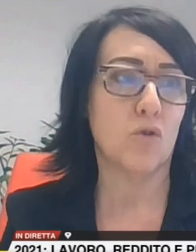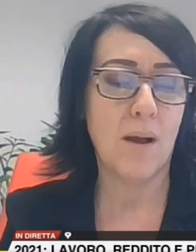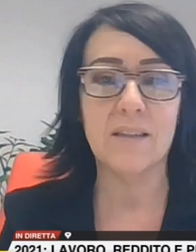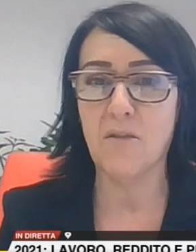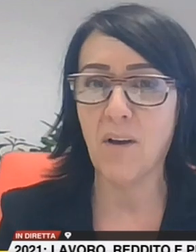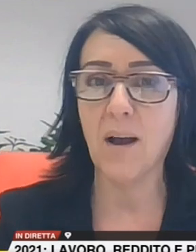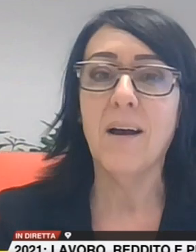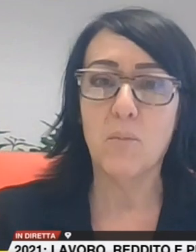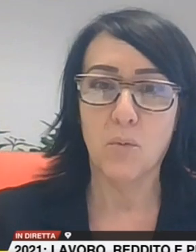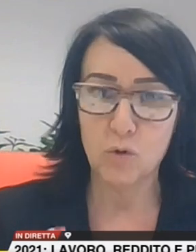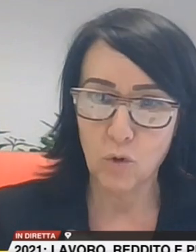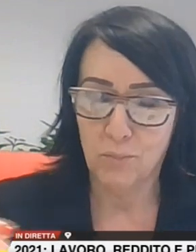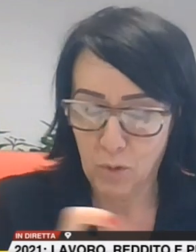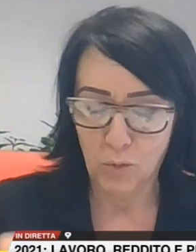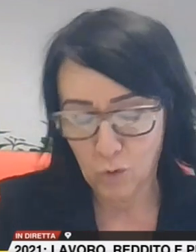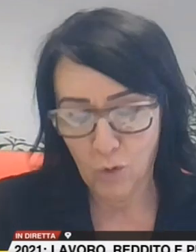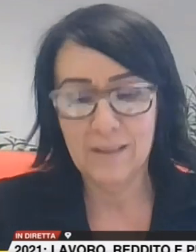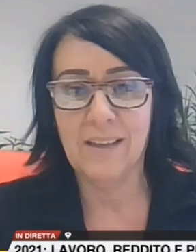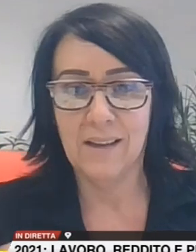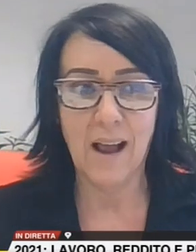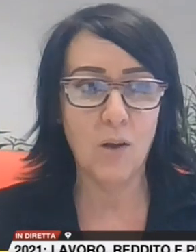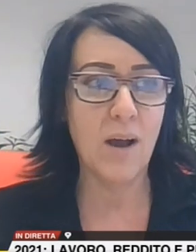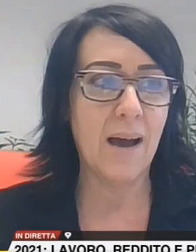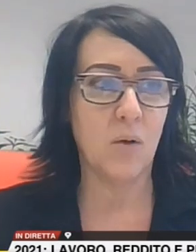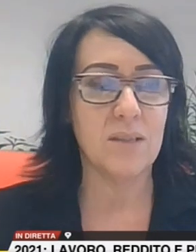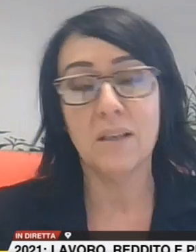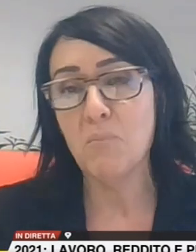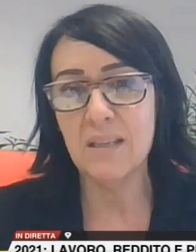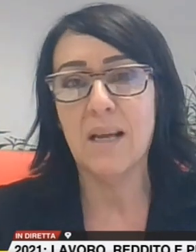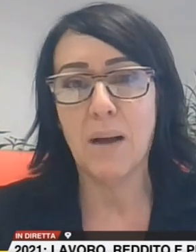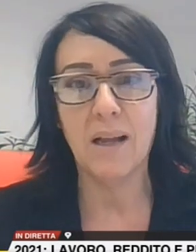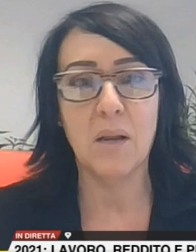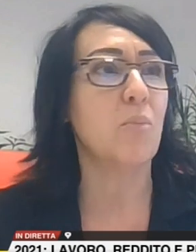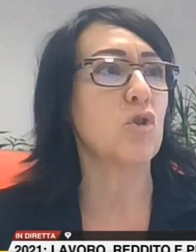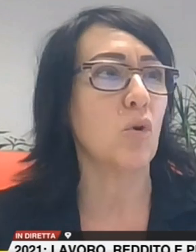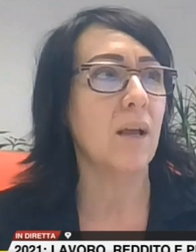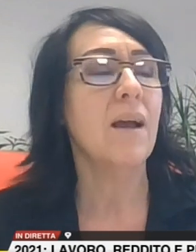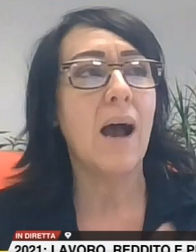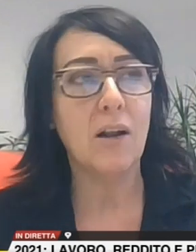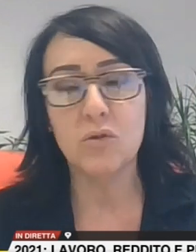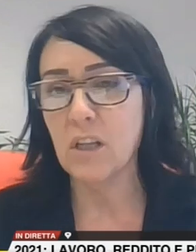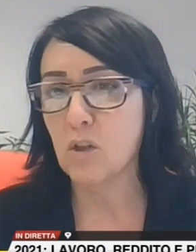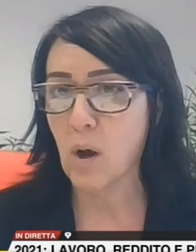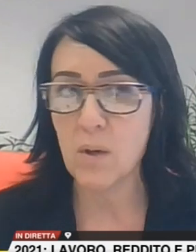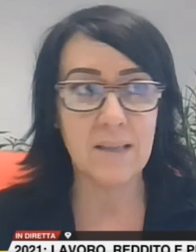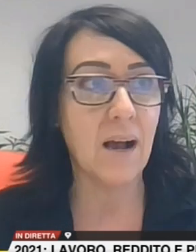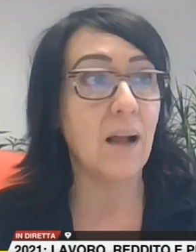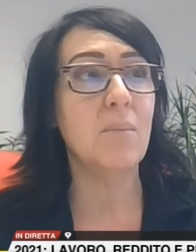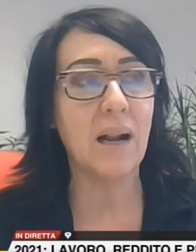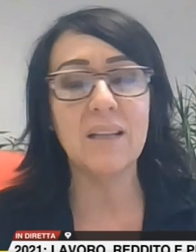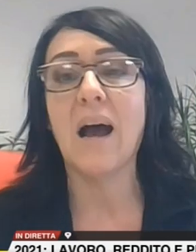seguendo, insomma, si fa promotore di allungare questa tempistica, magari più persone hanno diritto a